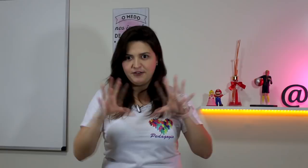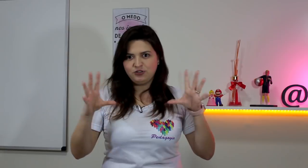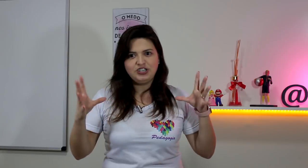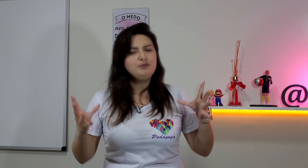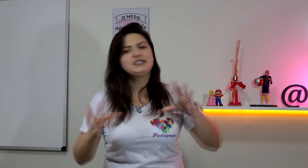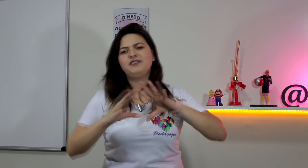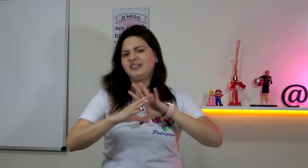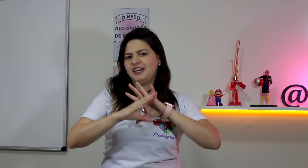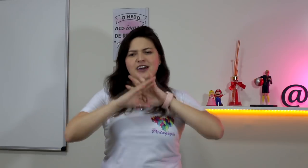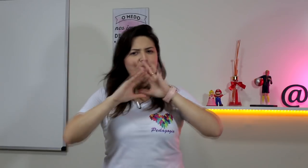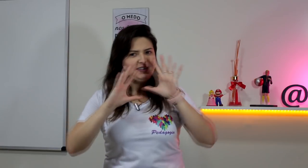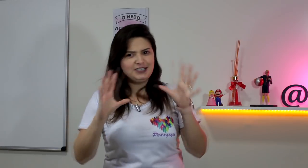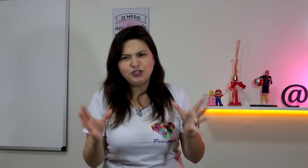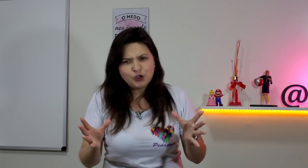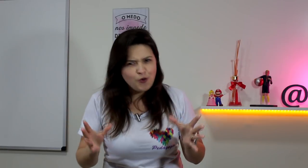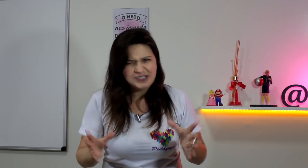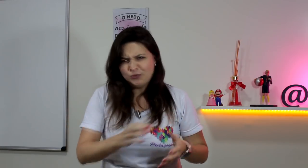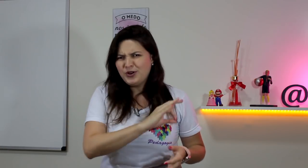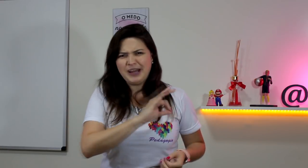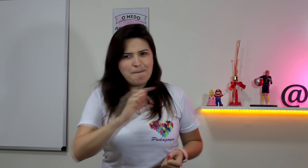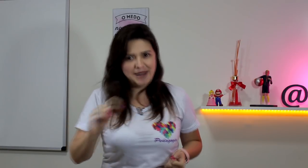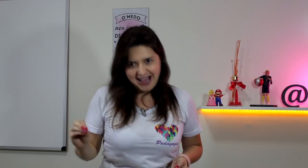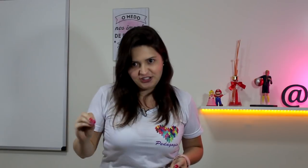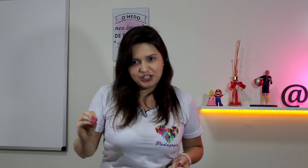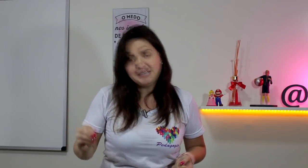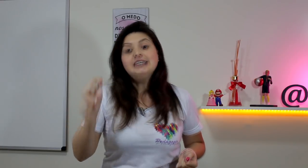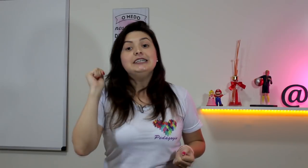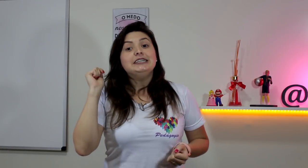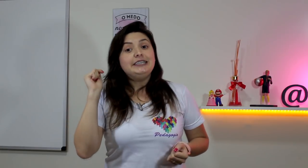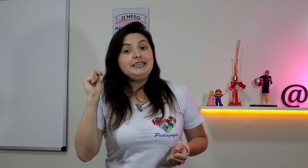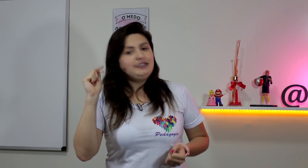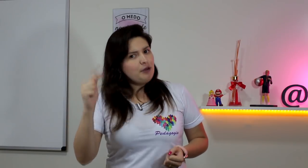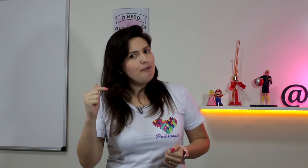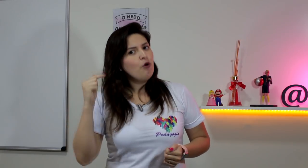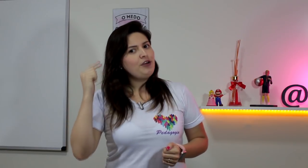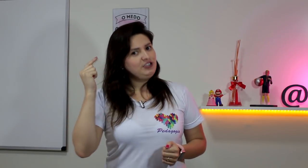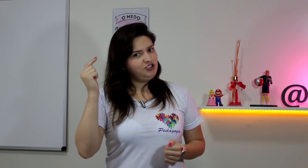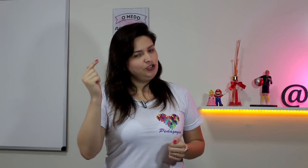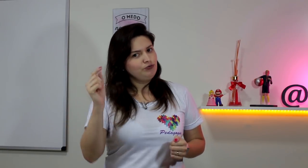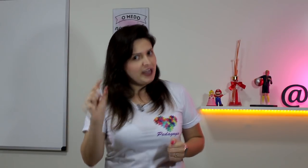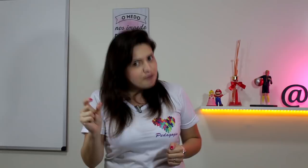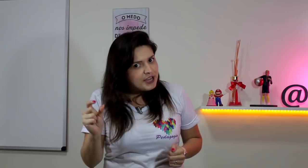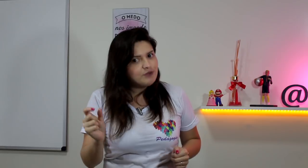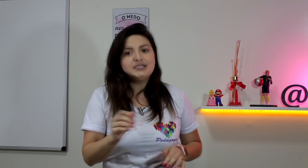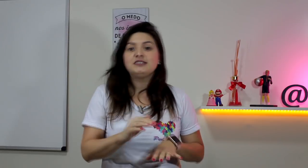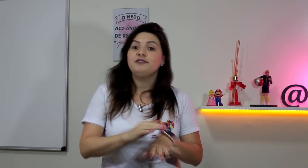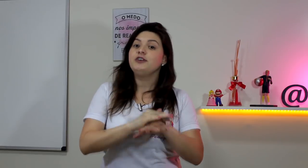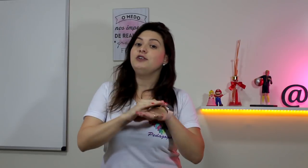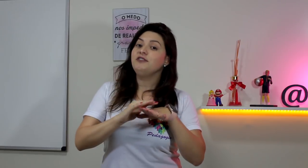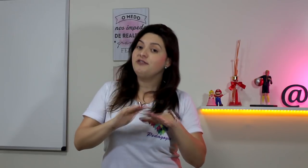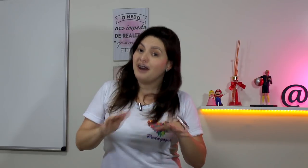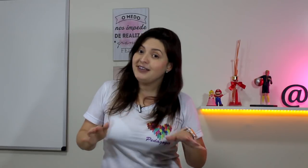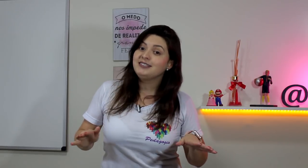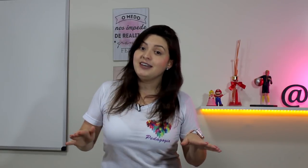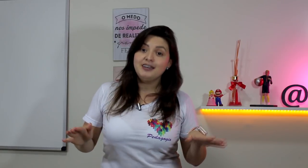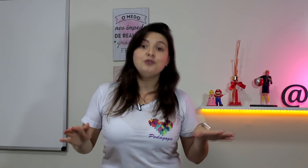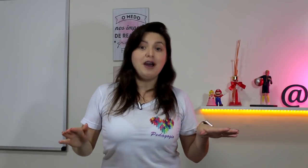de Libras, que vai ter bastante coisa, muita prática. E depois de um tempinho, esse desafio ele vai sair do